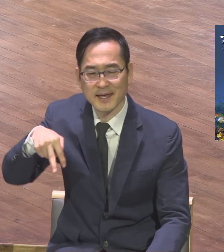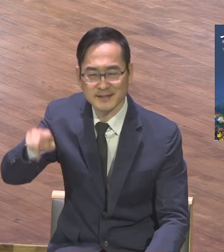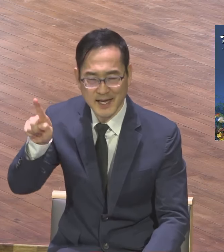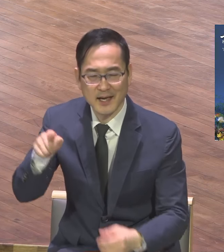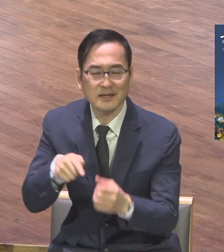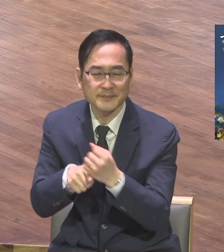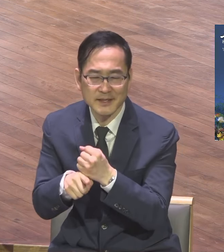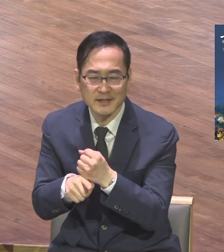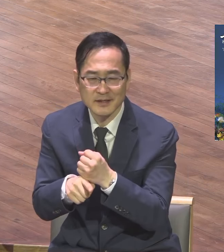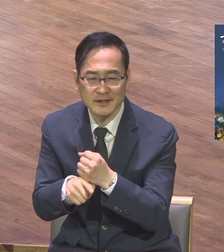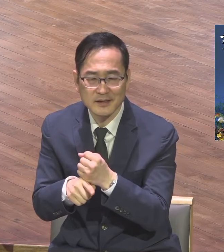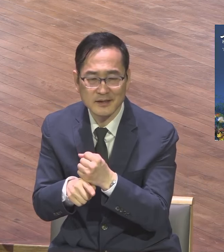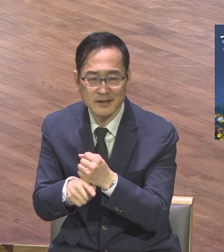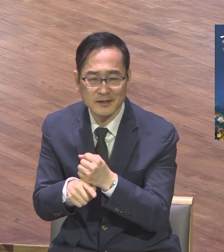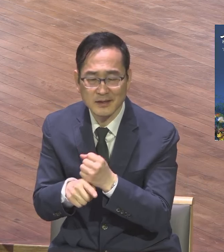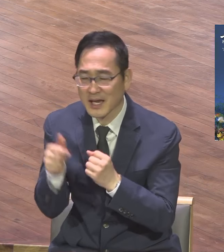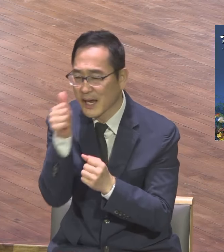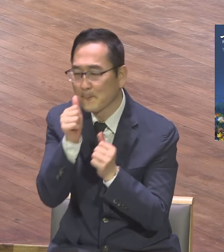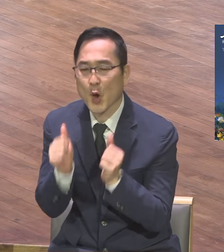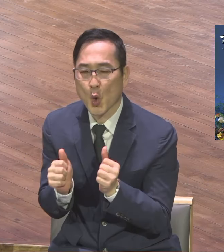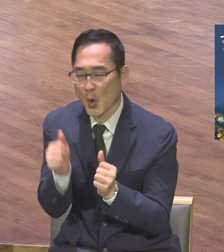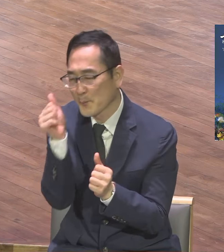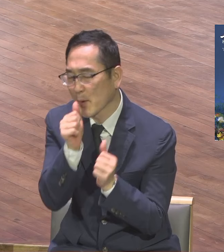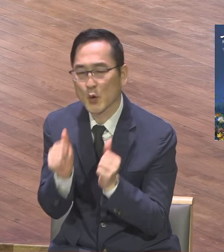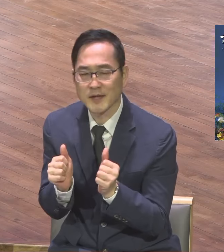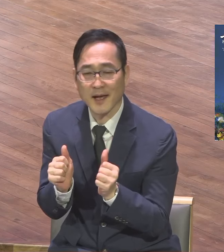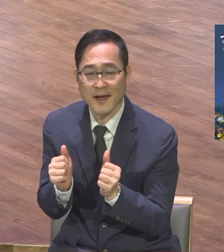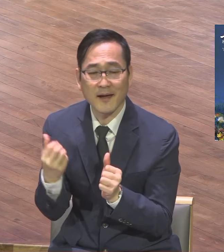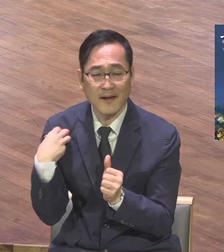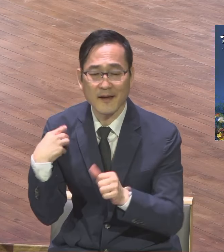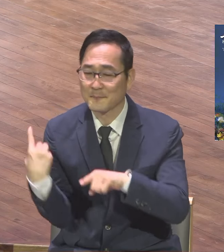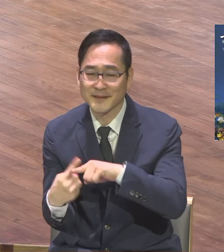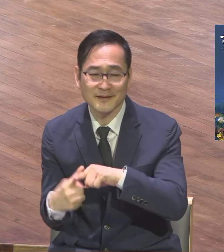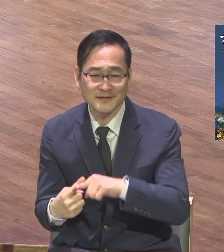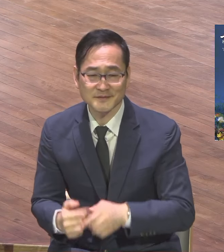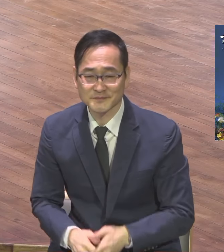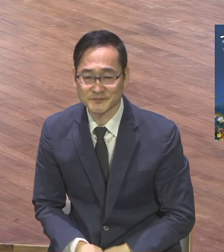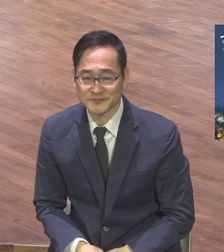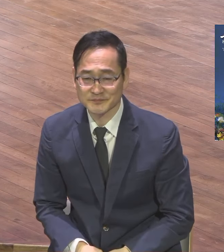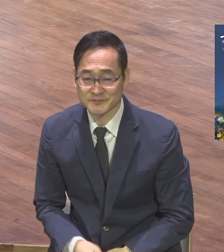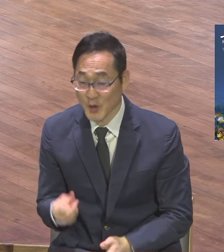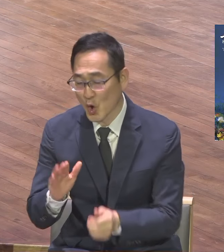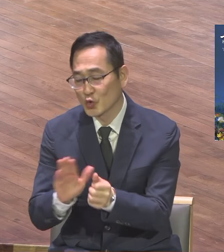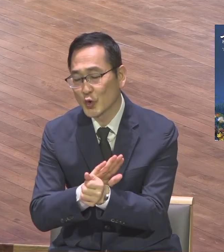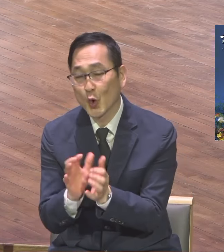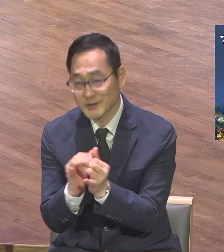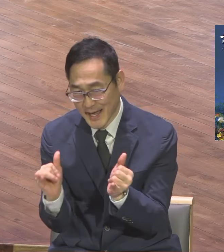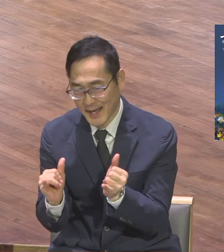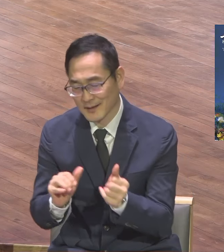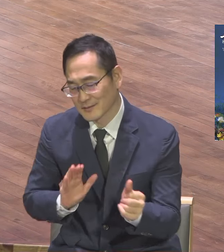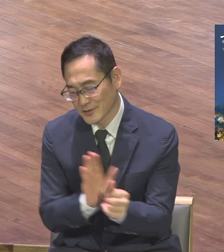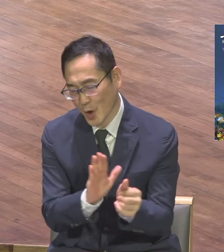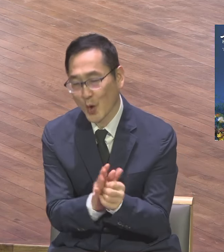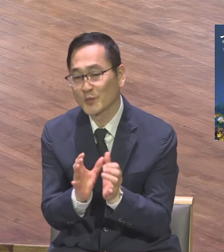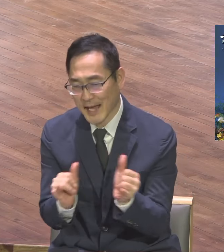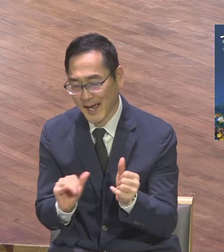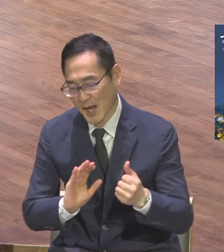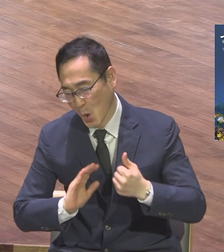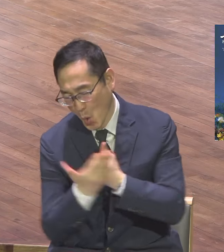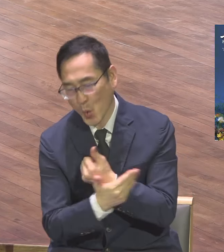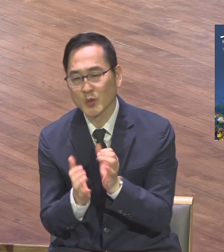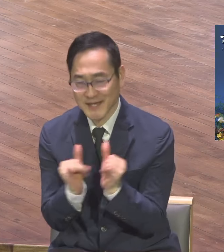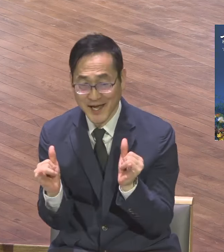뜻이야? 보혜사란 말은 변호사, 변호사 아시죠? 변호사, 위로자, 협조자, 옹호자